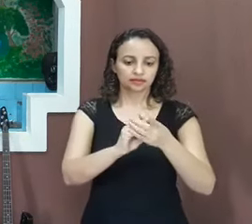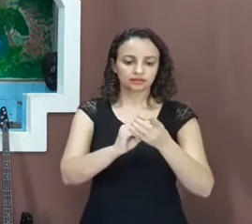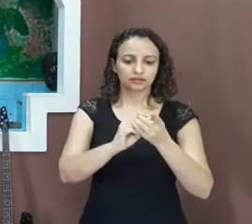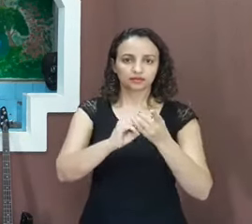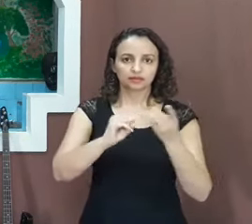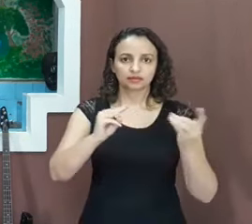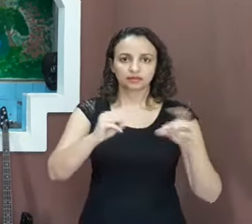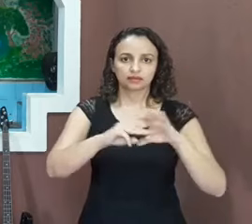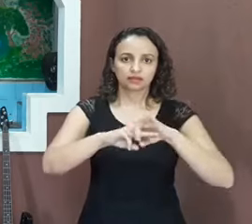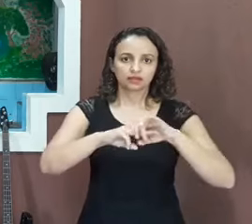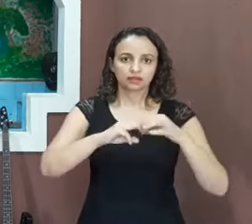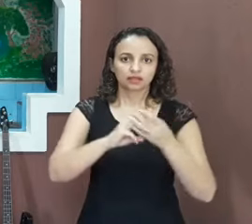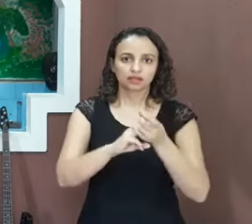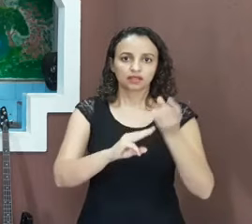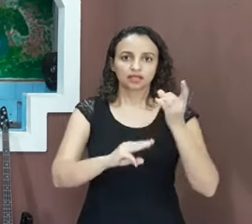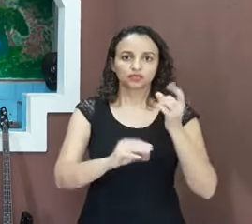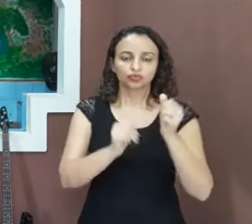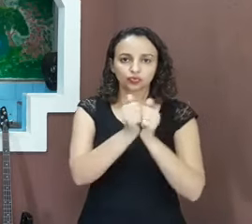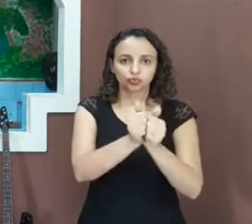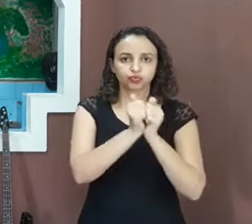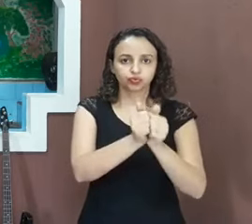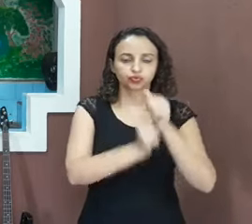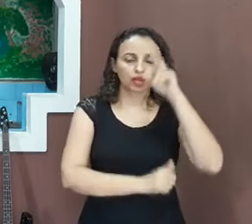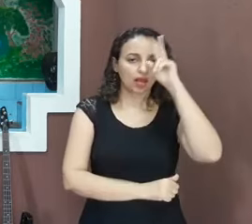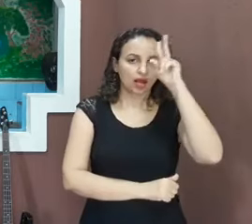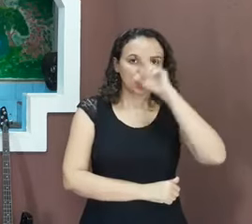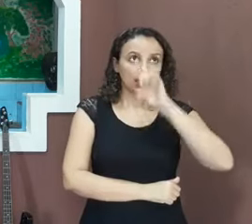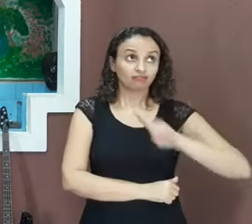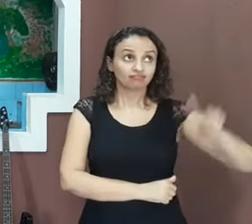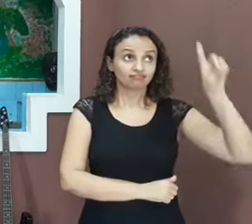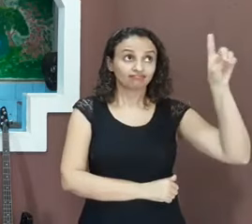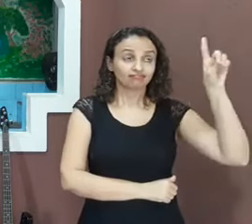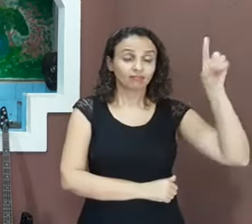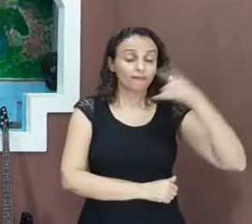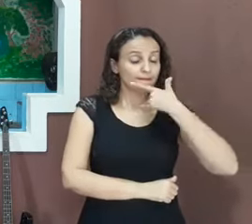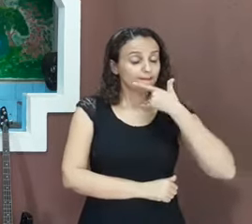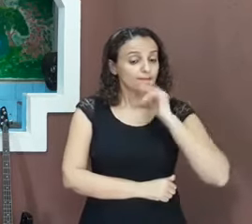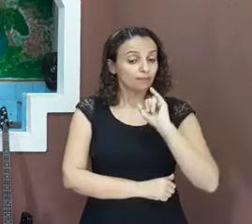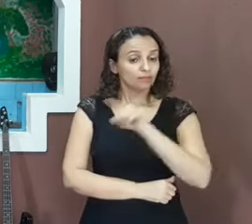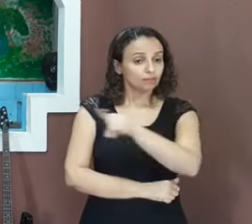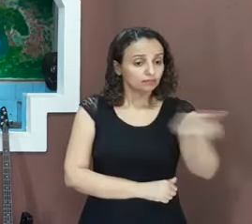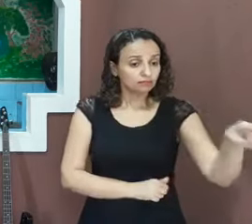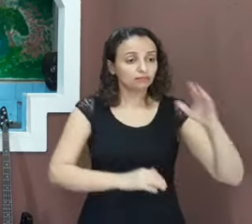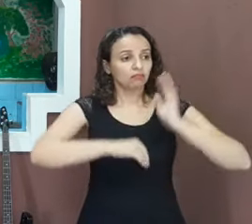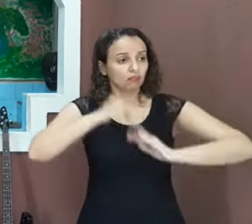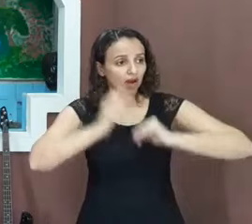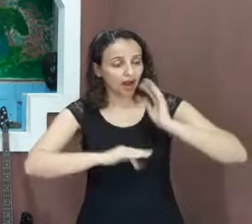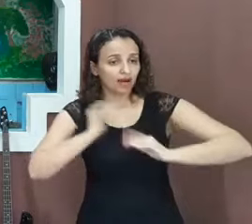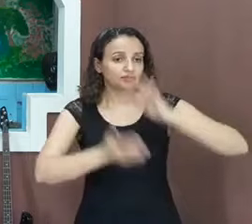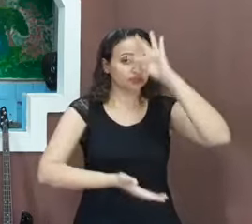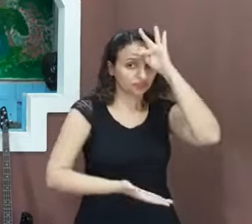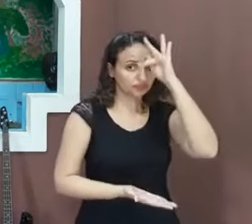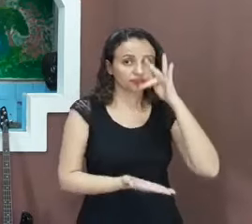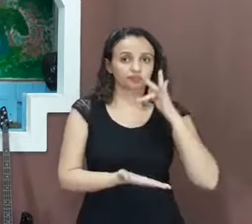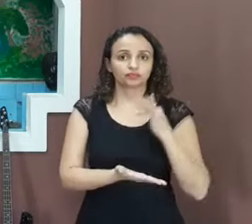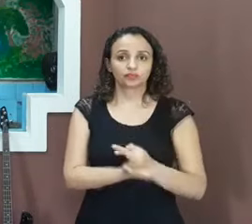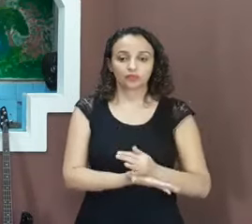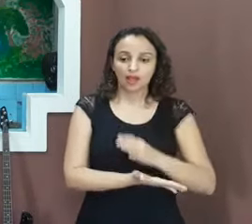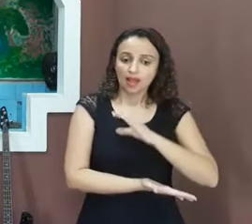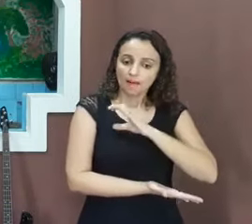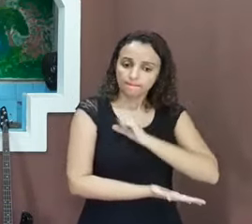da presença do nosso Deus e Pai, como vocês puserem em prática a sua fé, como o amor de vocês